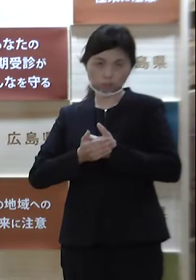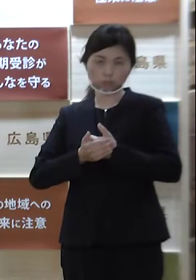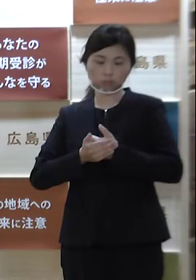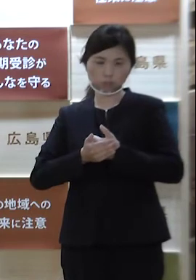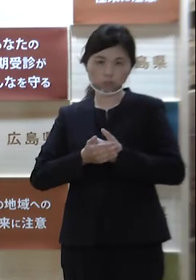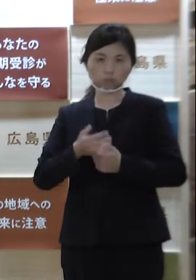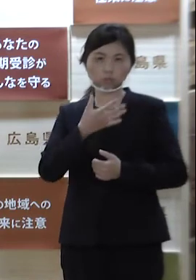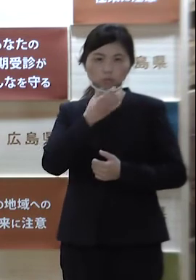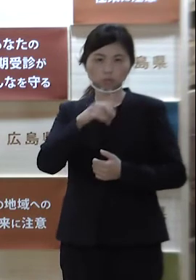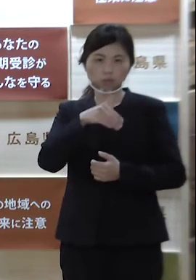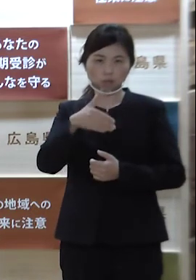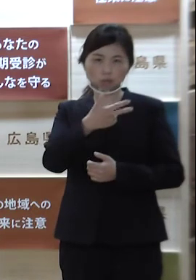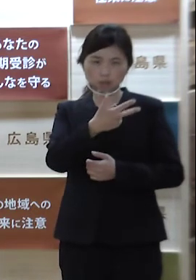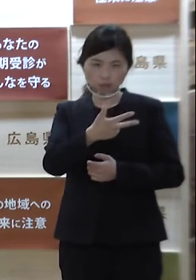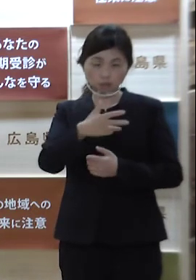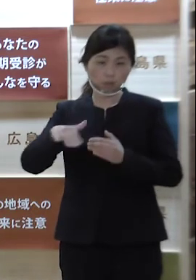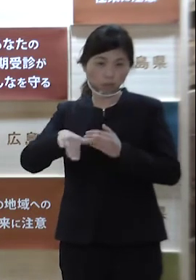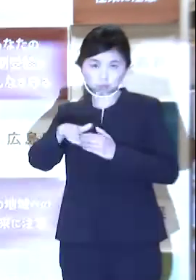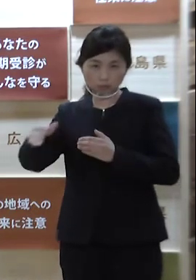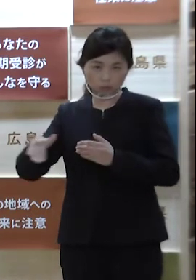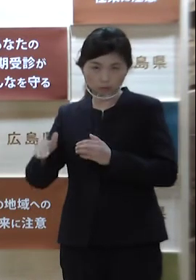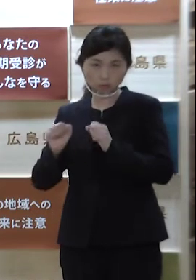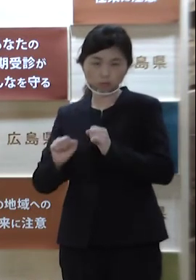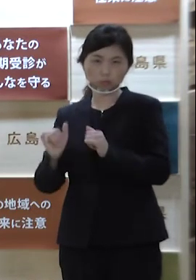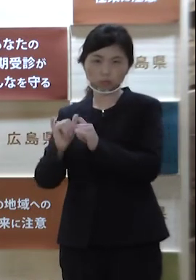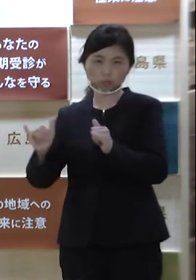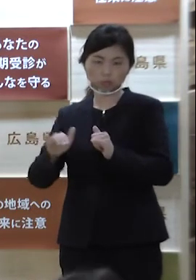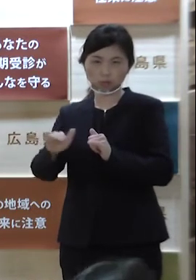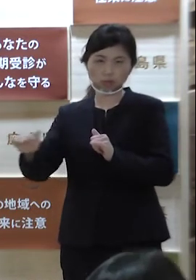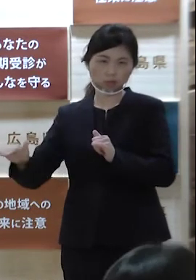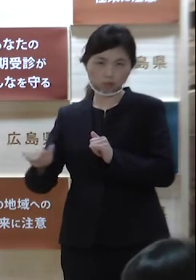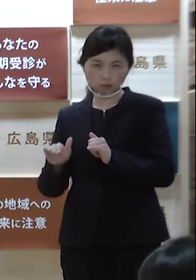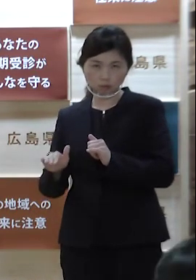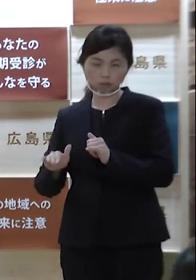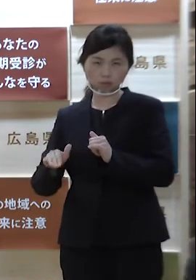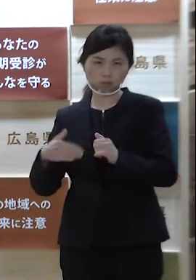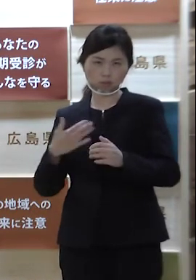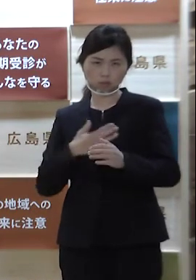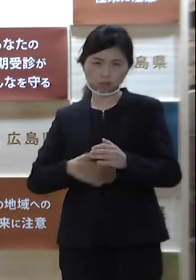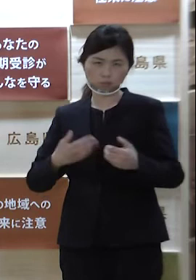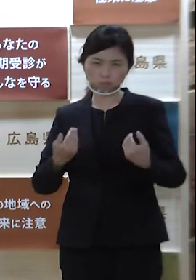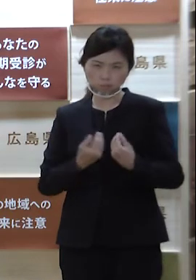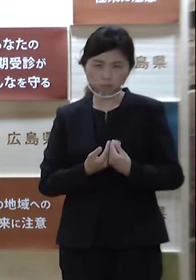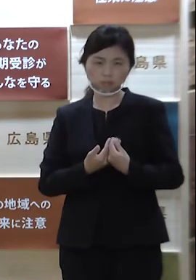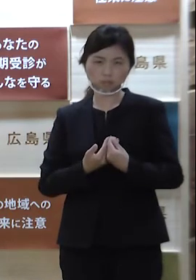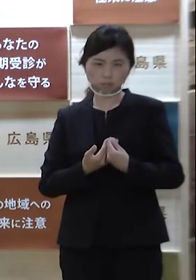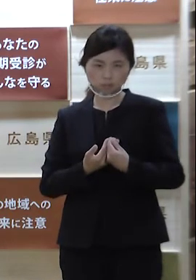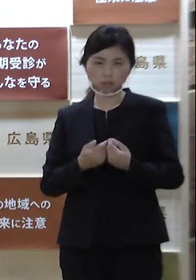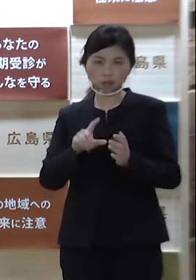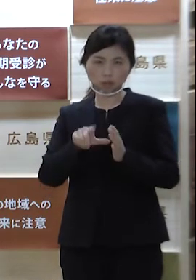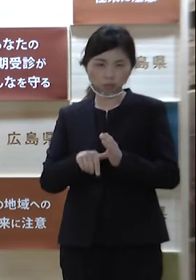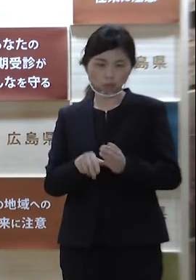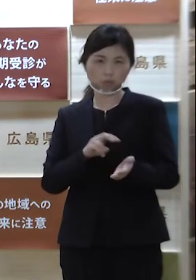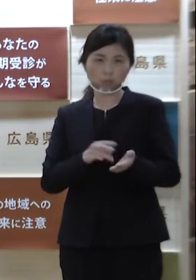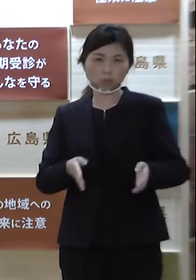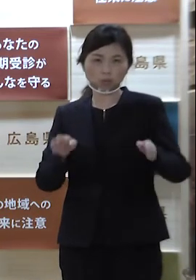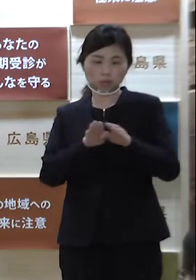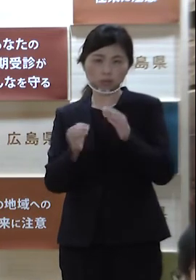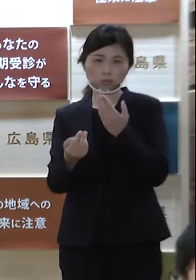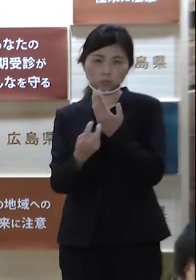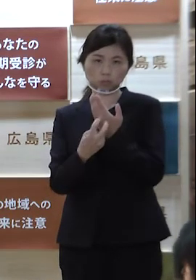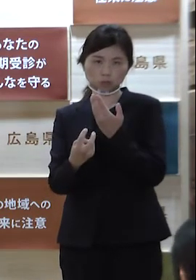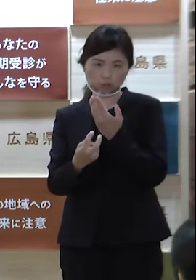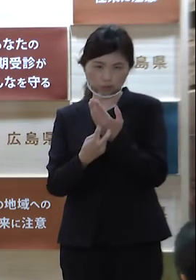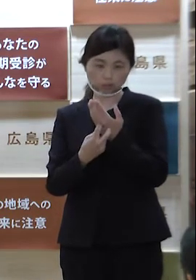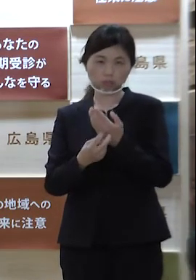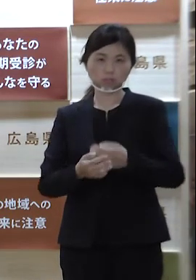山市そして周辺住民の皆様への体調不良を感じた際の受診、また